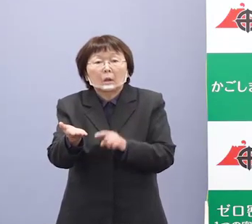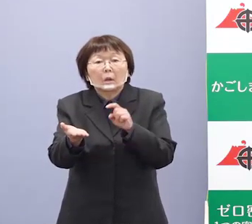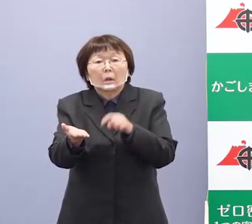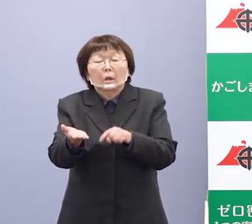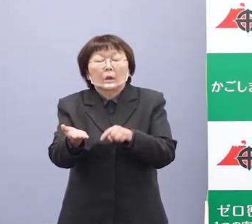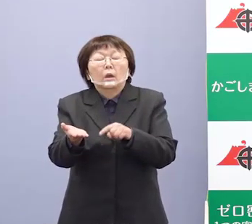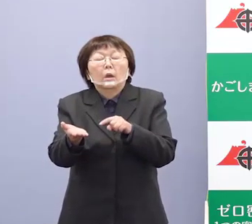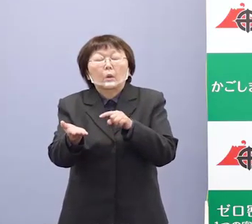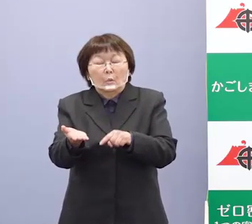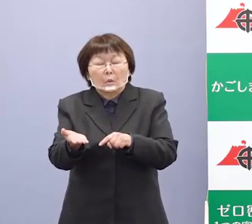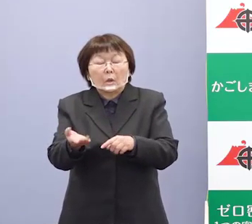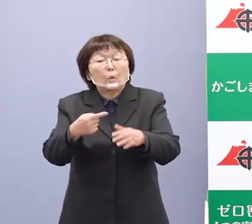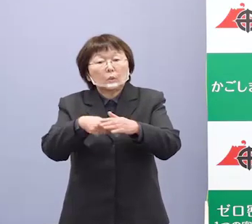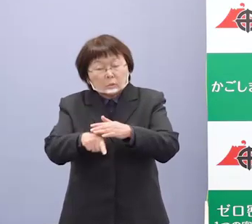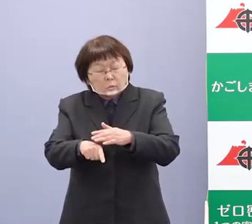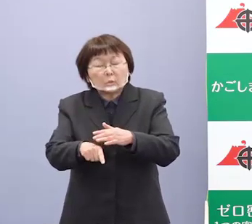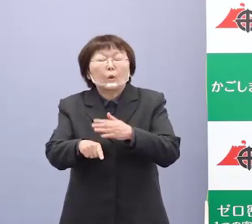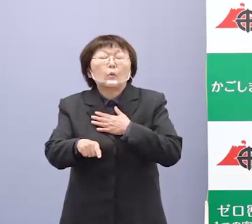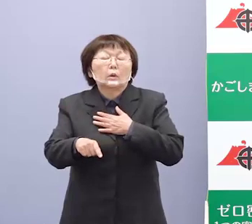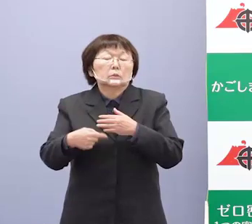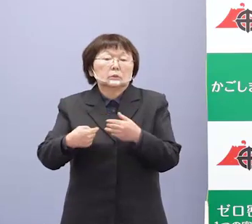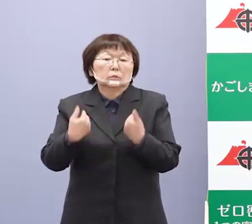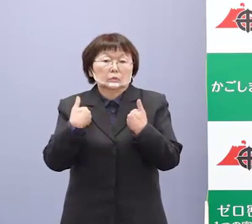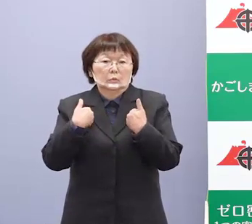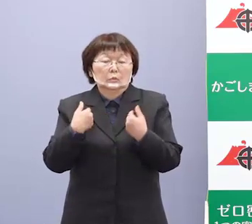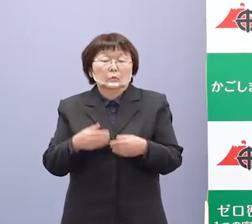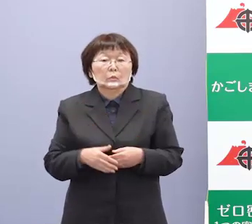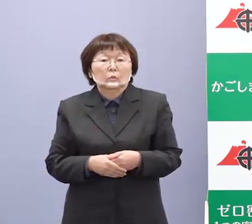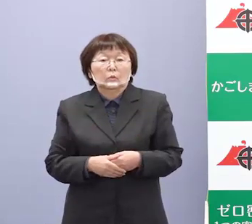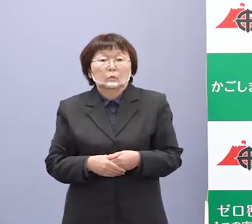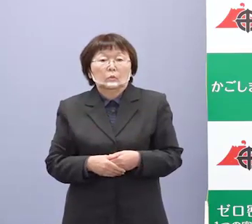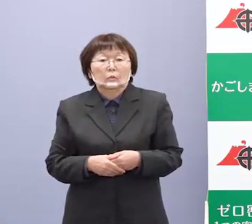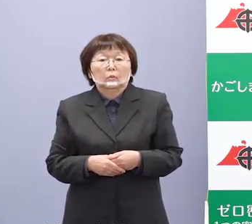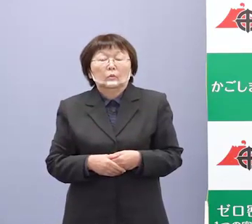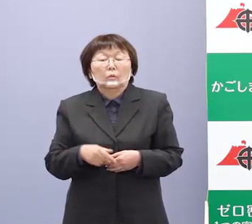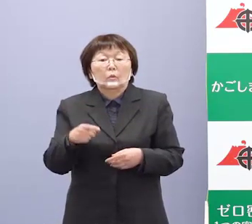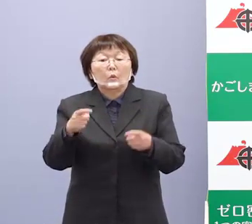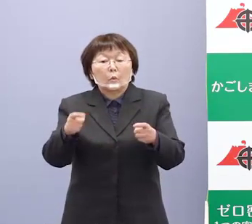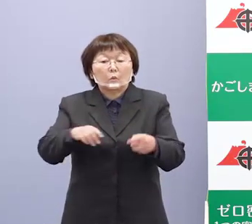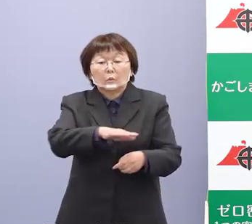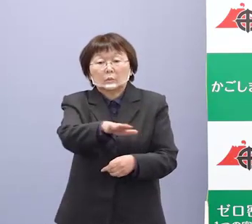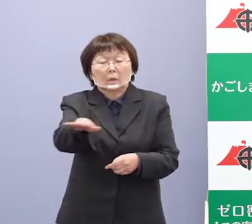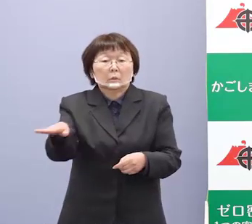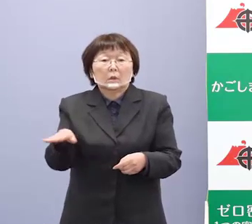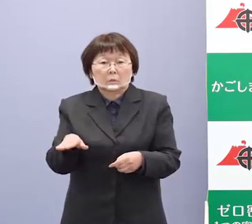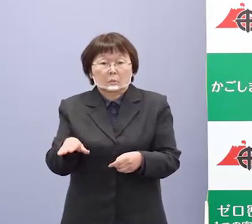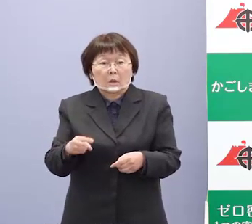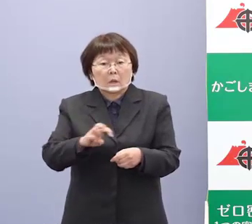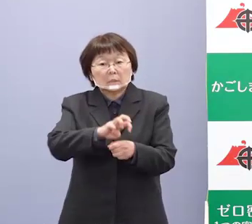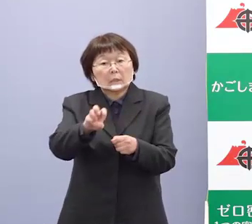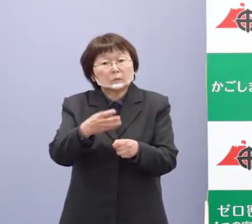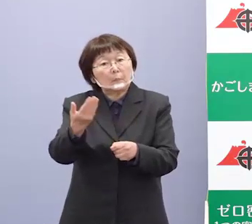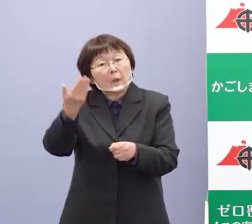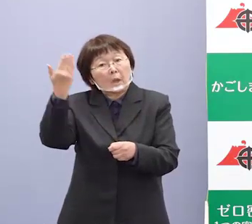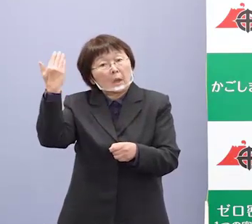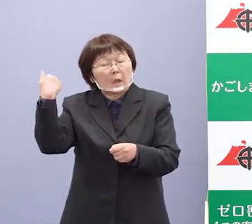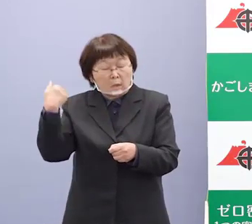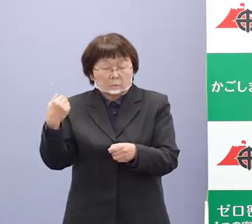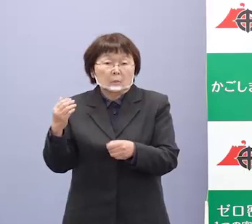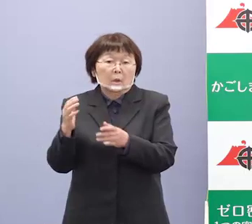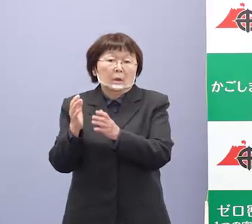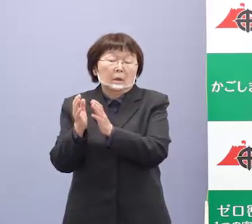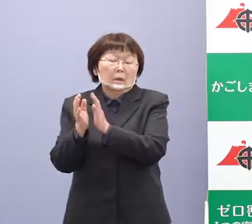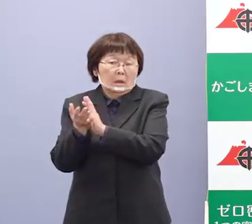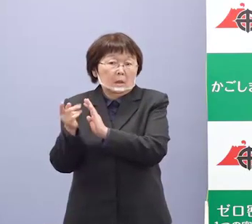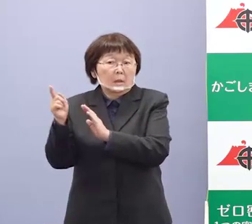この教訓を捉える必要があるだろうと思っているからであります。この本国エリア全体については、確か30年ほど前にも、県市、そして会